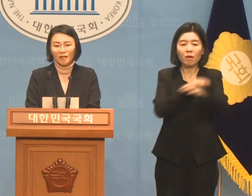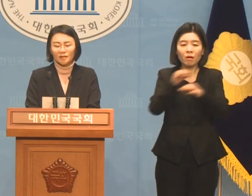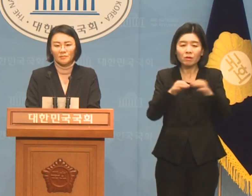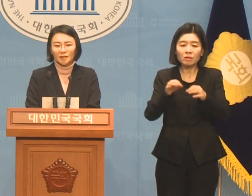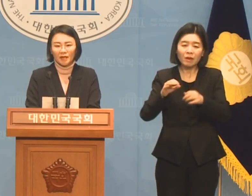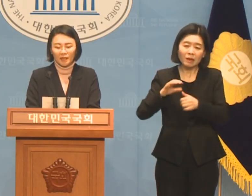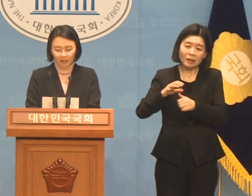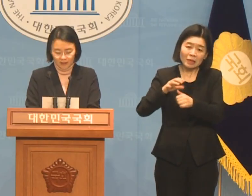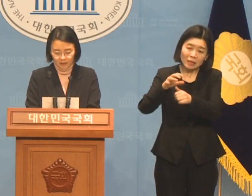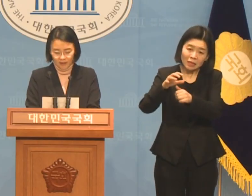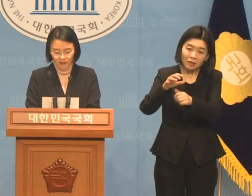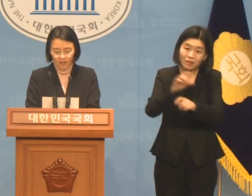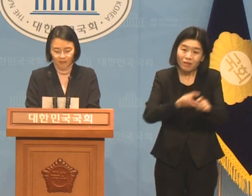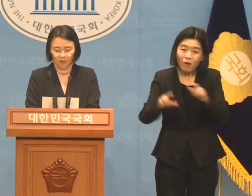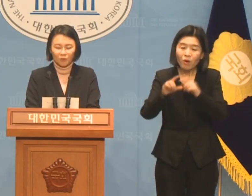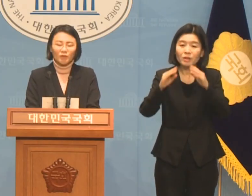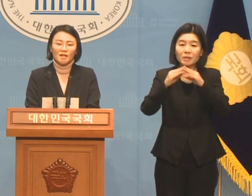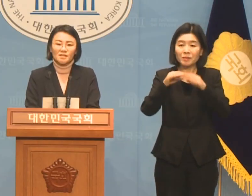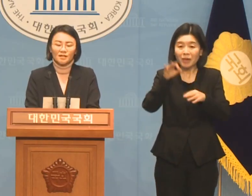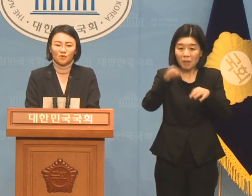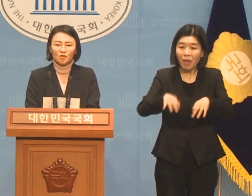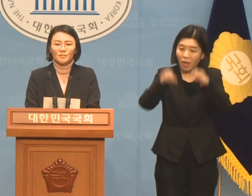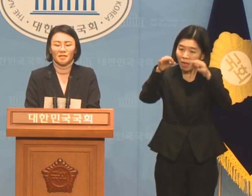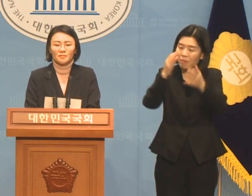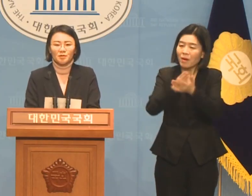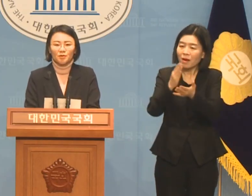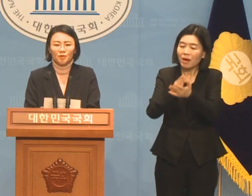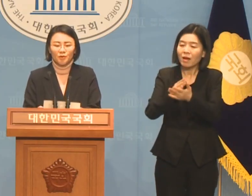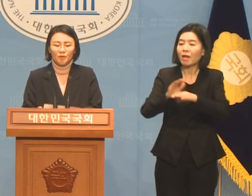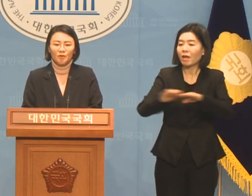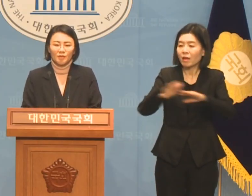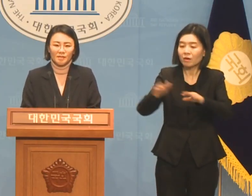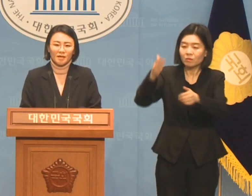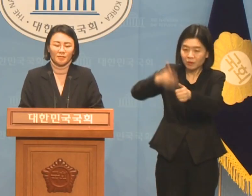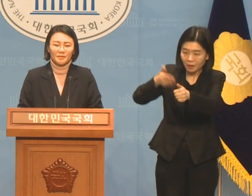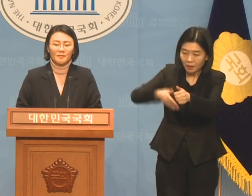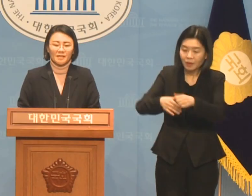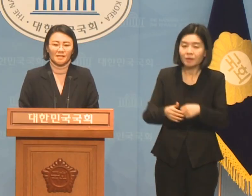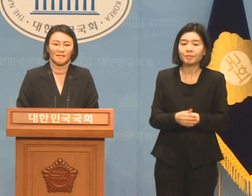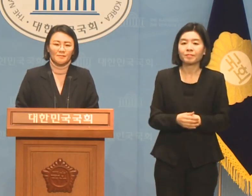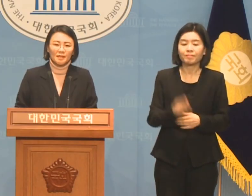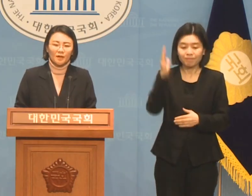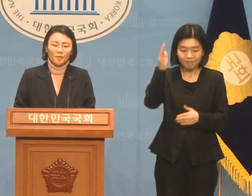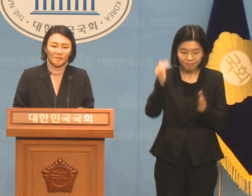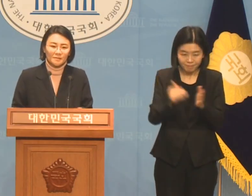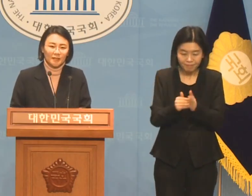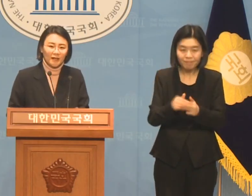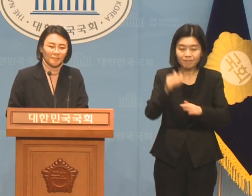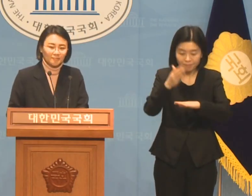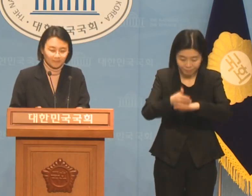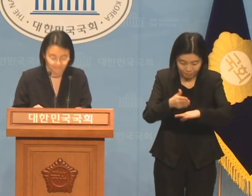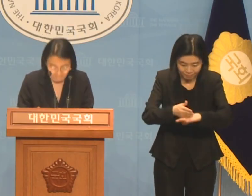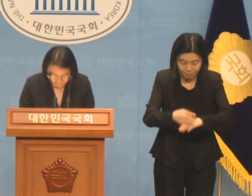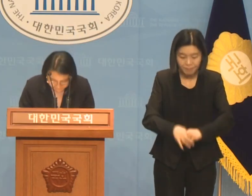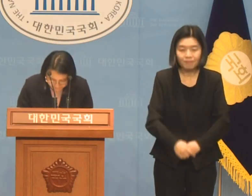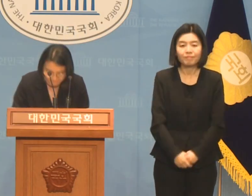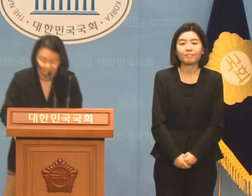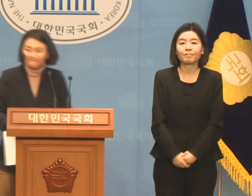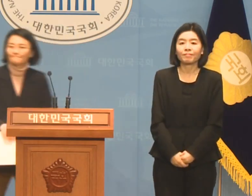해선 안 됩니다. 책임지고 당장 수습하십시오. 이상 브리핑 마치겠습니다. 고맙습니다.